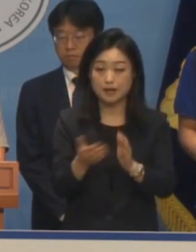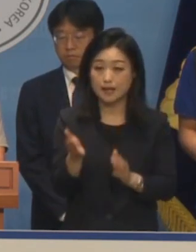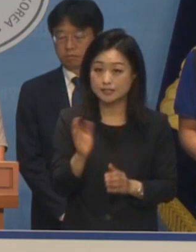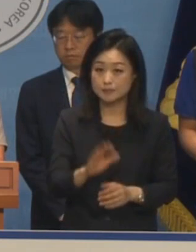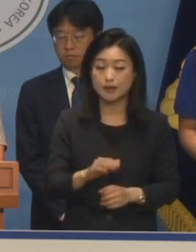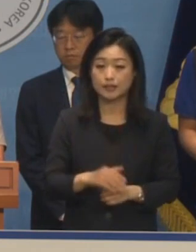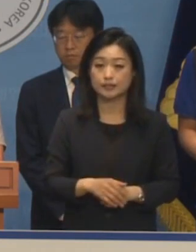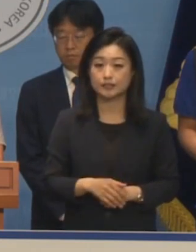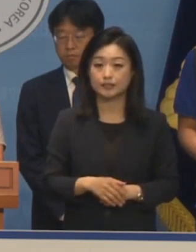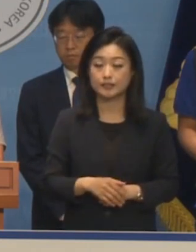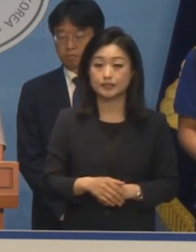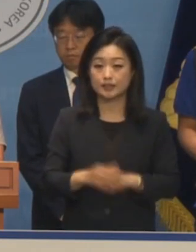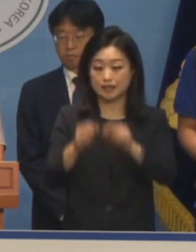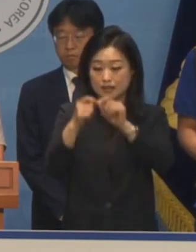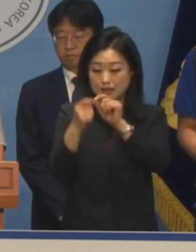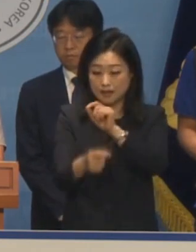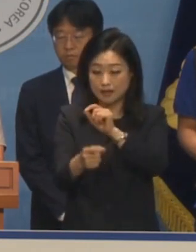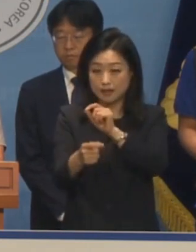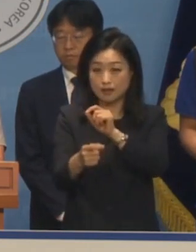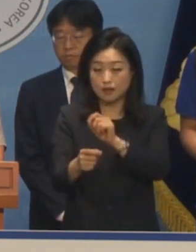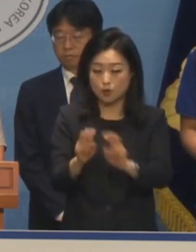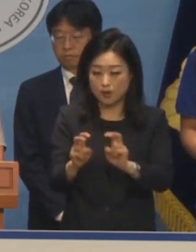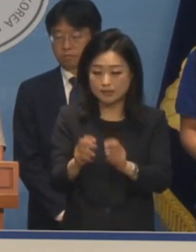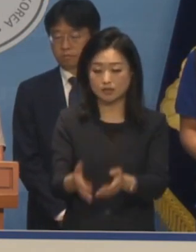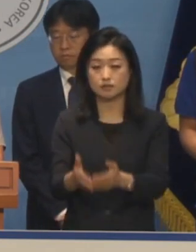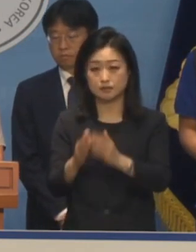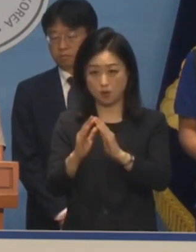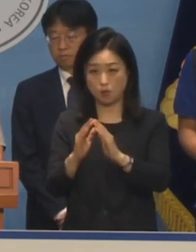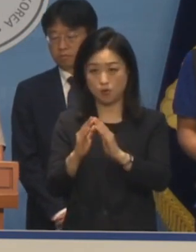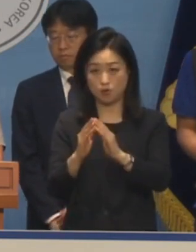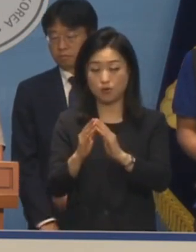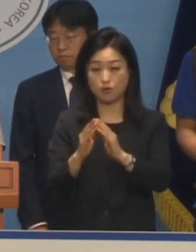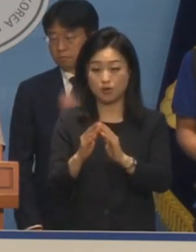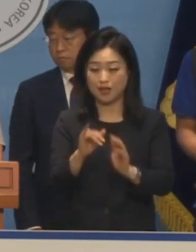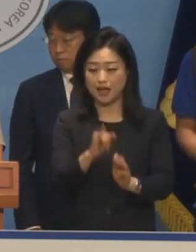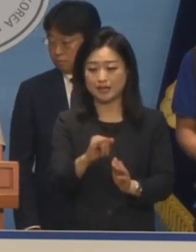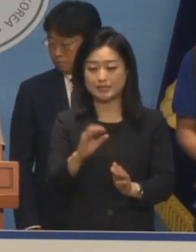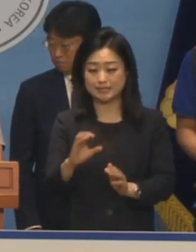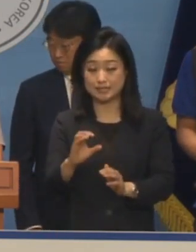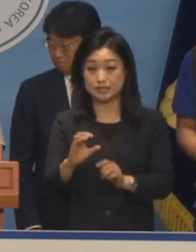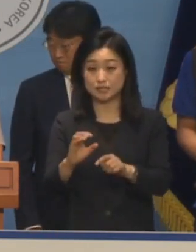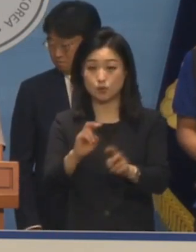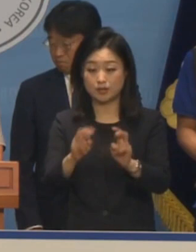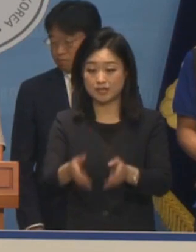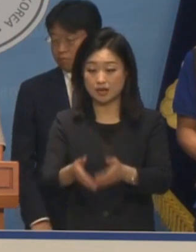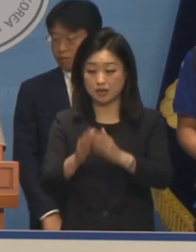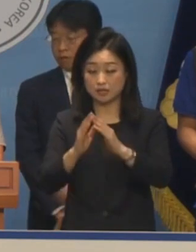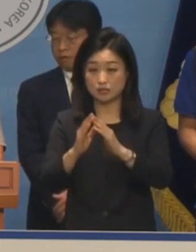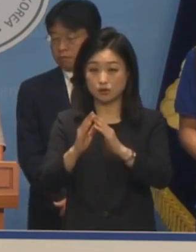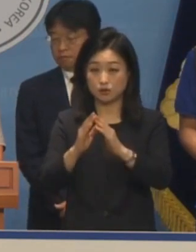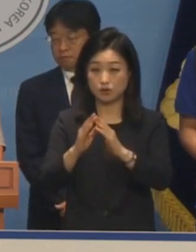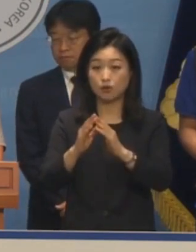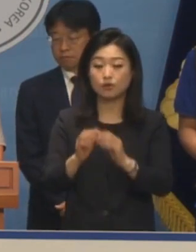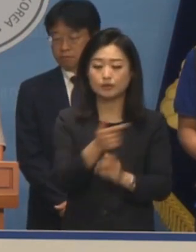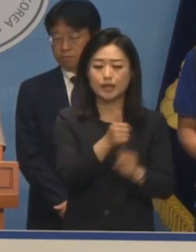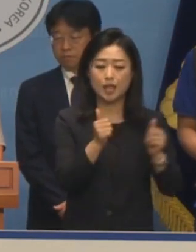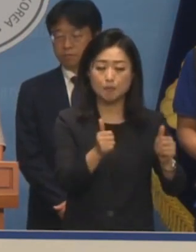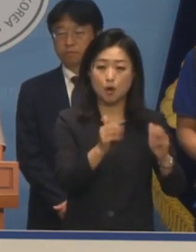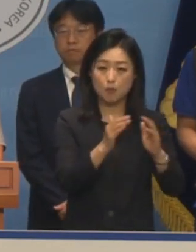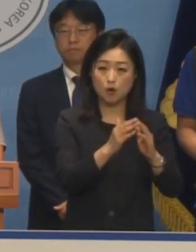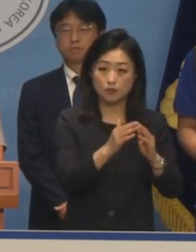출자해 현대라는 자회사를 만들어 이곳에 대원 판결 대상이 아닌 노동자들을